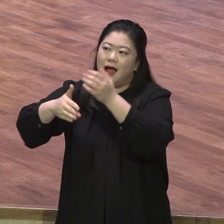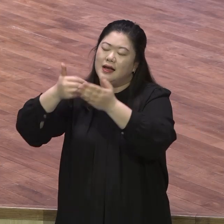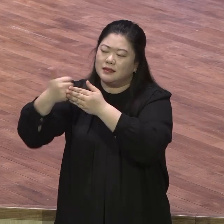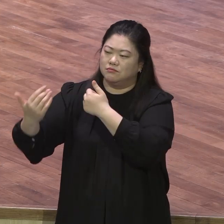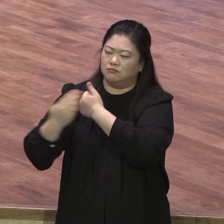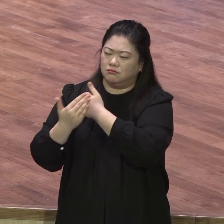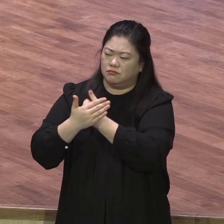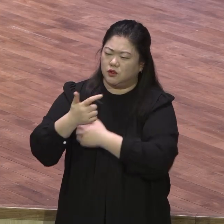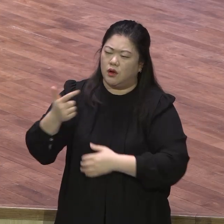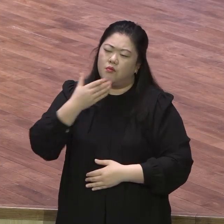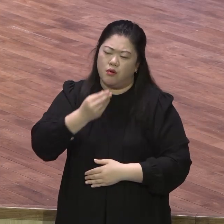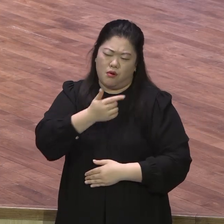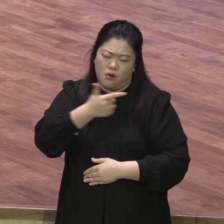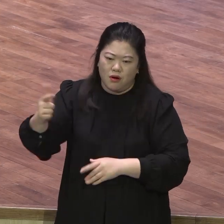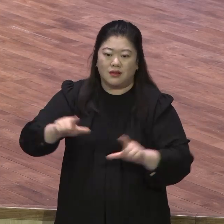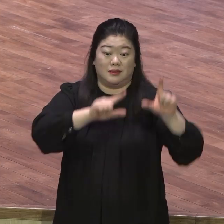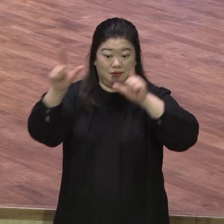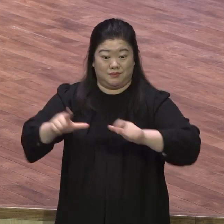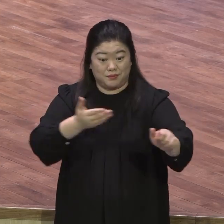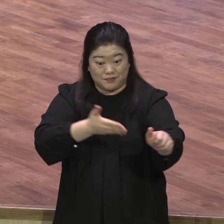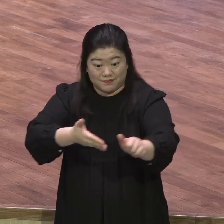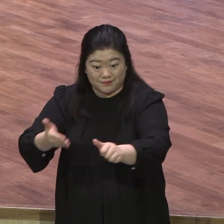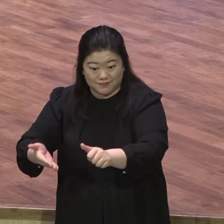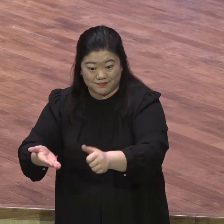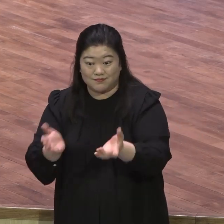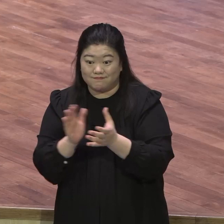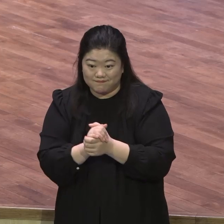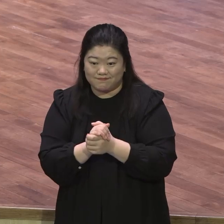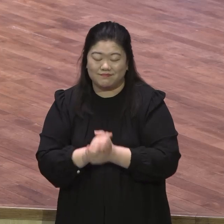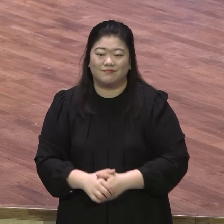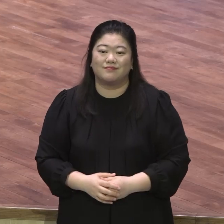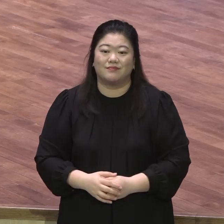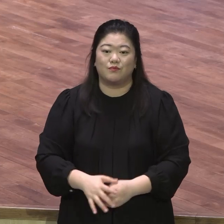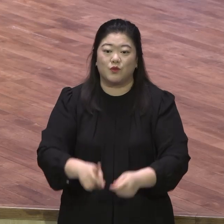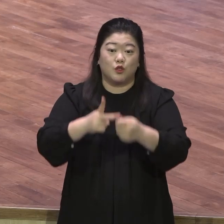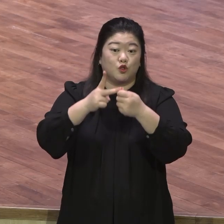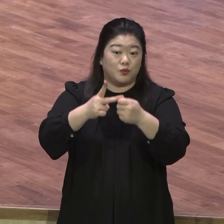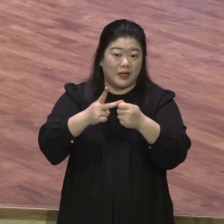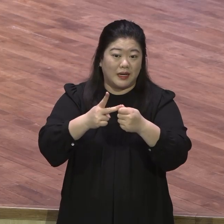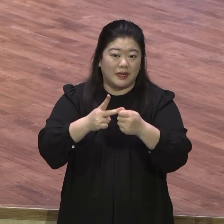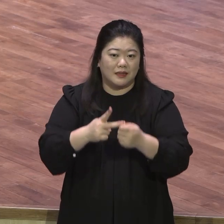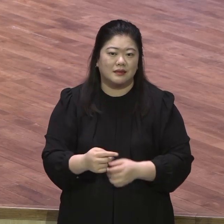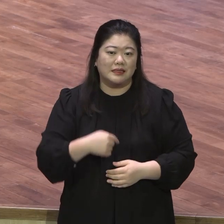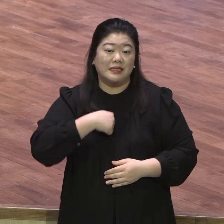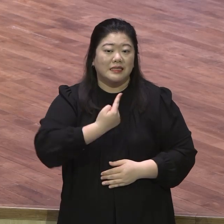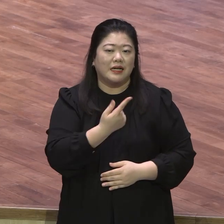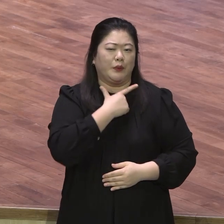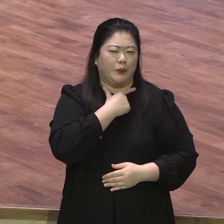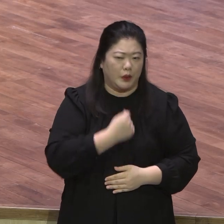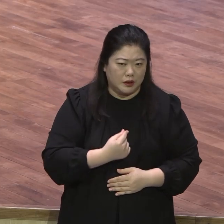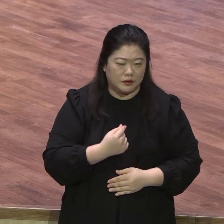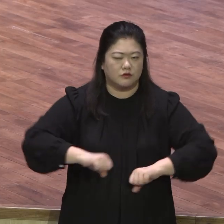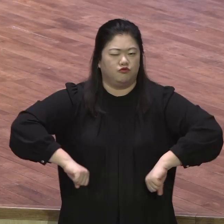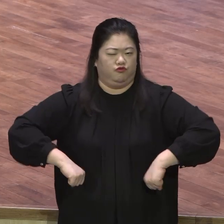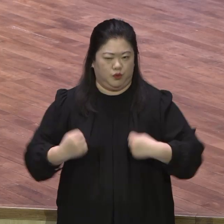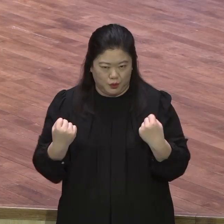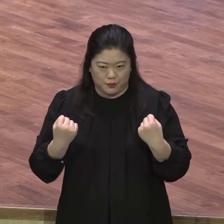사람들 다 되시길 제문으로 축복합니다. 두 번째로 자원함과 순종함이에요. 1, 2제를 봅니다.